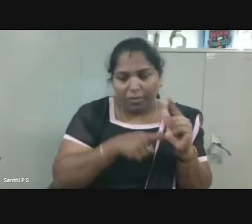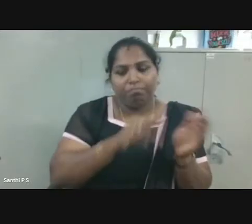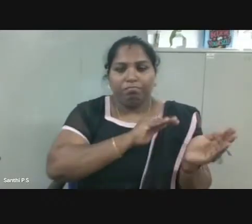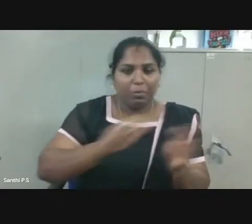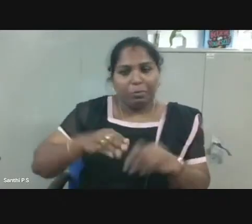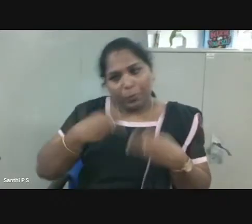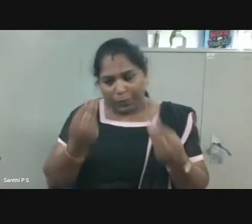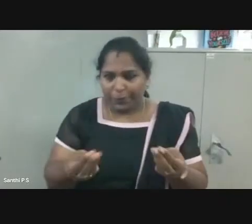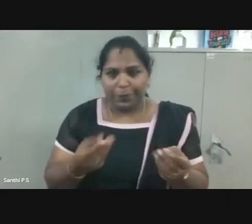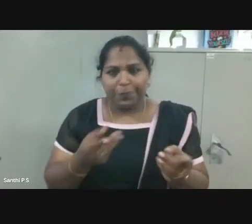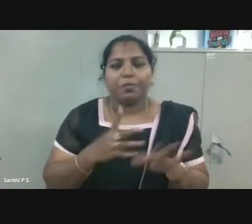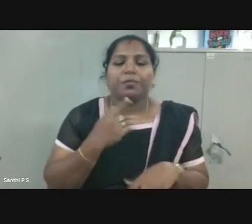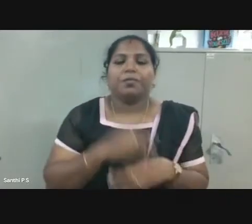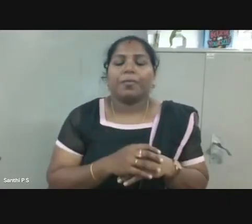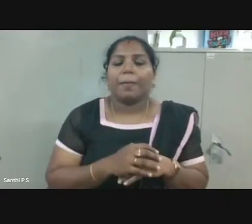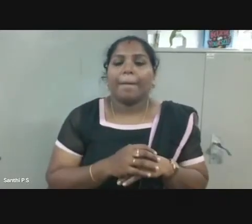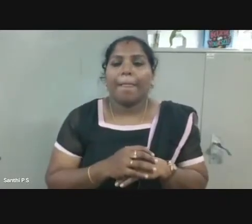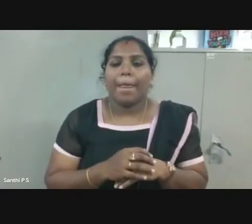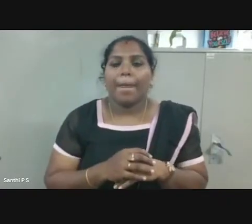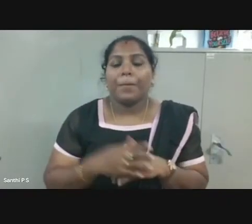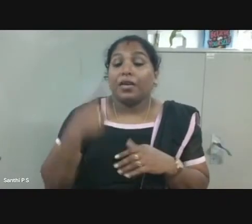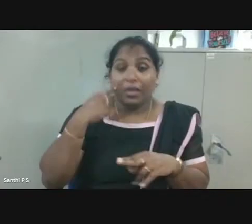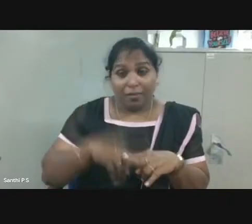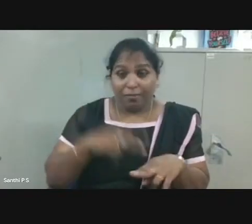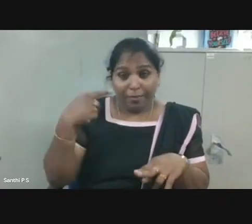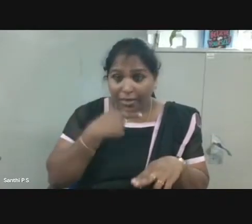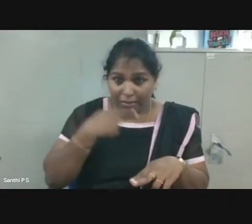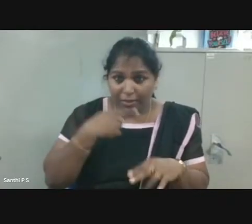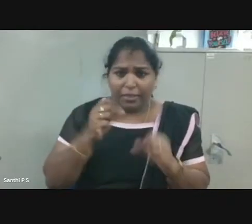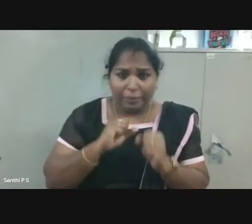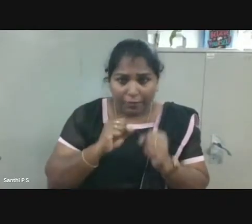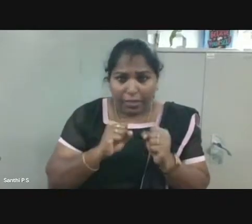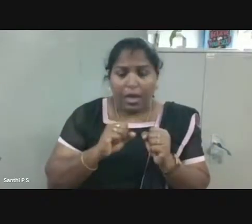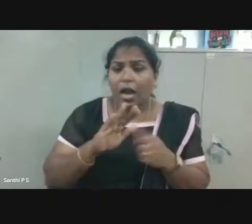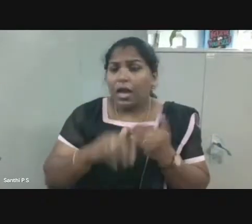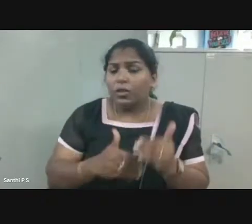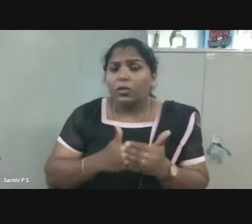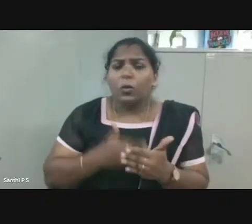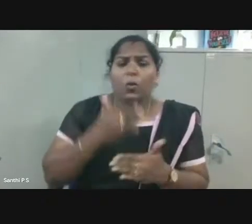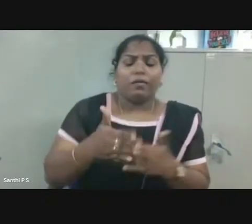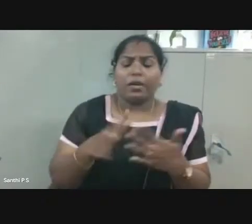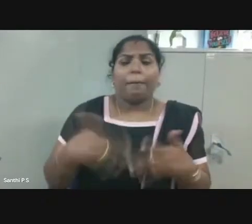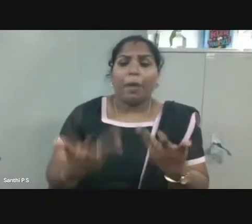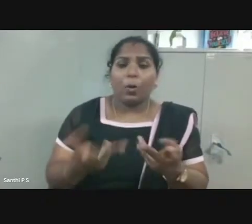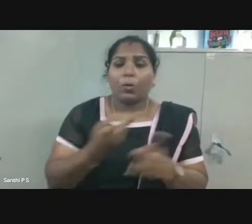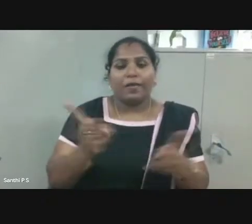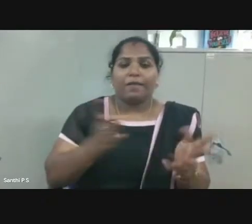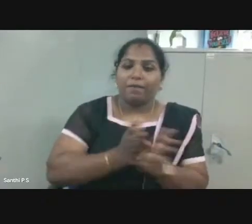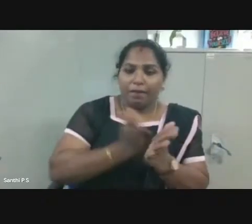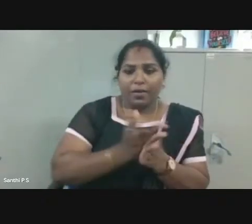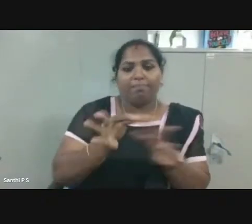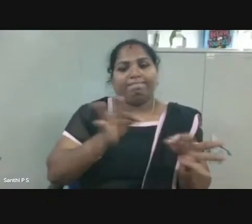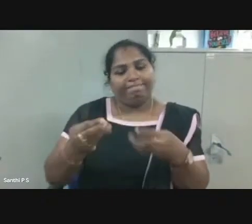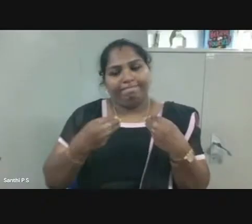നമുക്കിപ്പം തലമുടി ചെയ്യുവാനും പല്ല് തേക്കാനൊക്കെ ബുദ്ധിമുട്ട് വരുമ്പോൾ അതെങ്ങനെ മറികടക്കണം എന്നുള്ള മാർഗങ്ങൾ അവർ പഠിപ്പിച്ചു കൊടുത്ത്